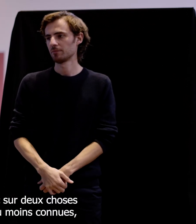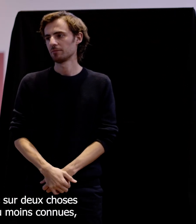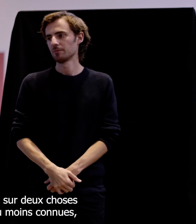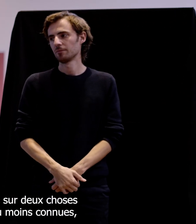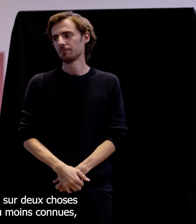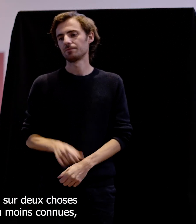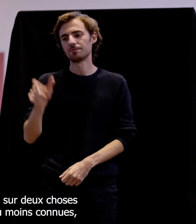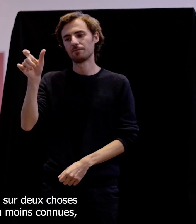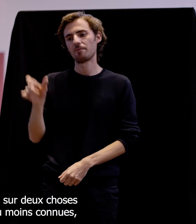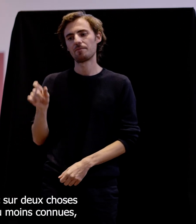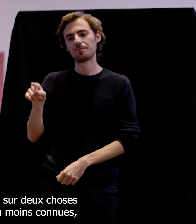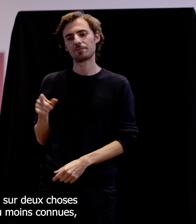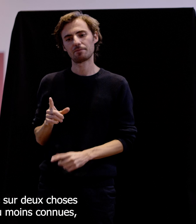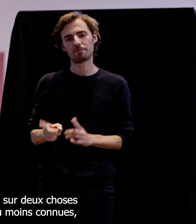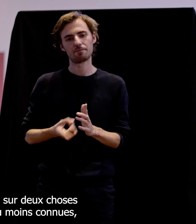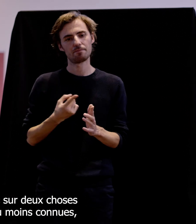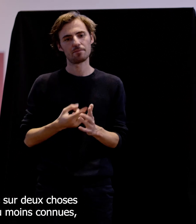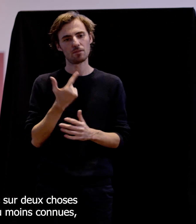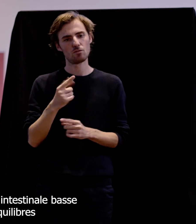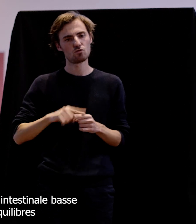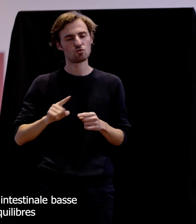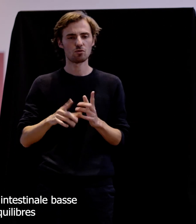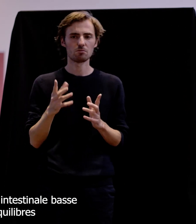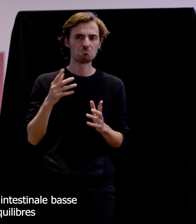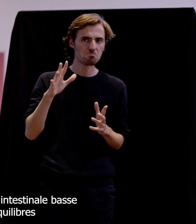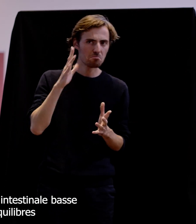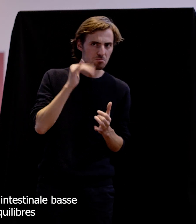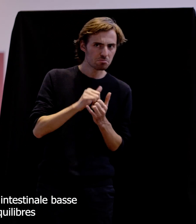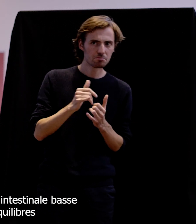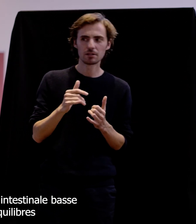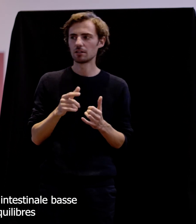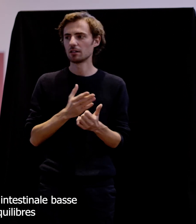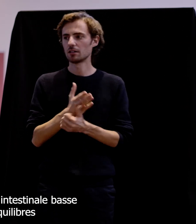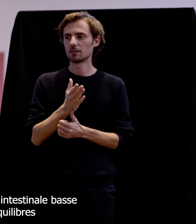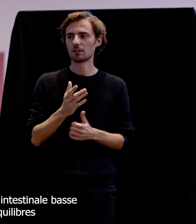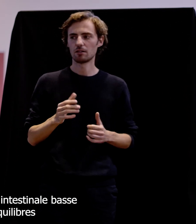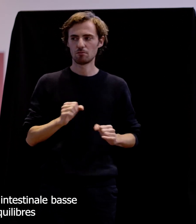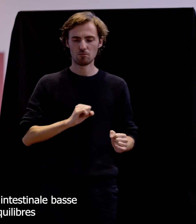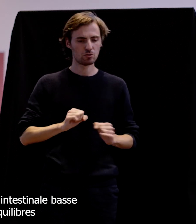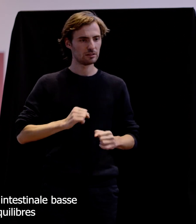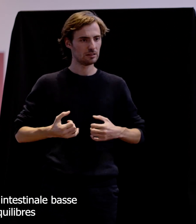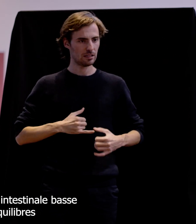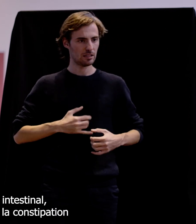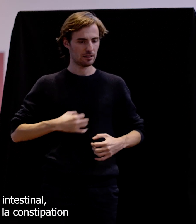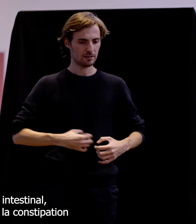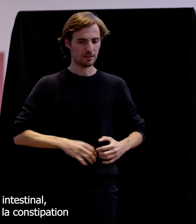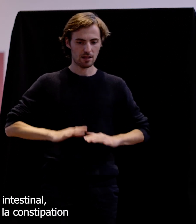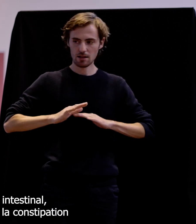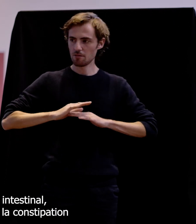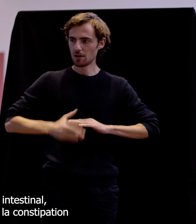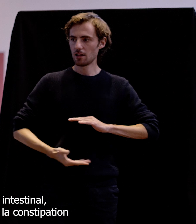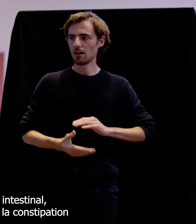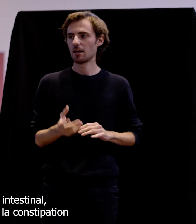Elle a insisté donc sur deux choses qui sont un petit peu moins connues, qui sont la motricité intestinale basse et les déséquilibres du